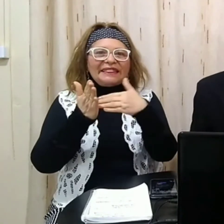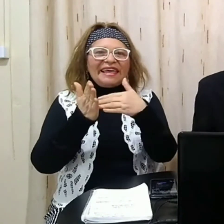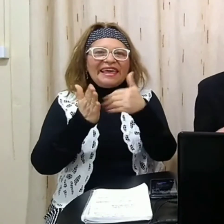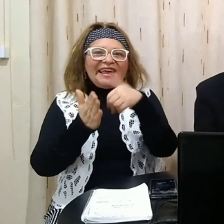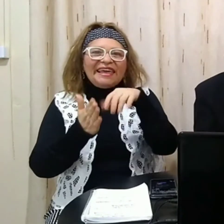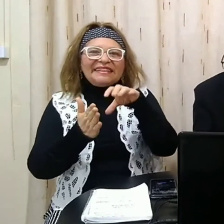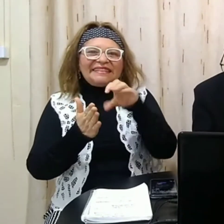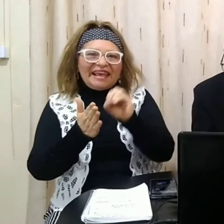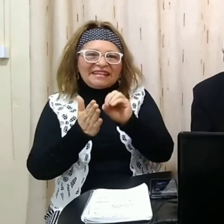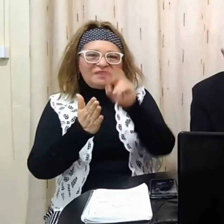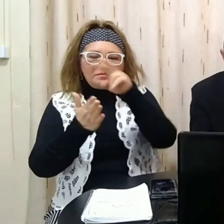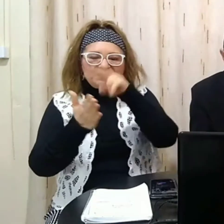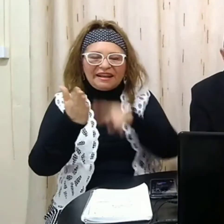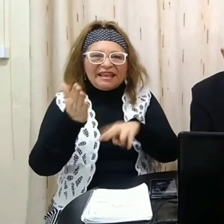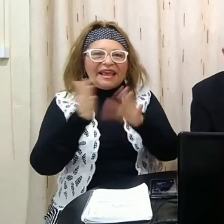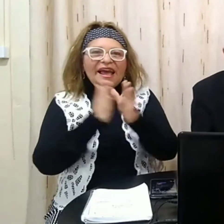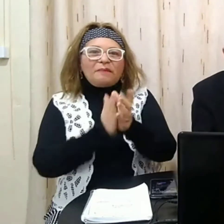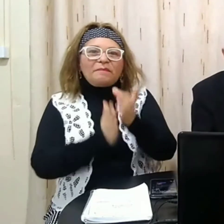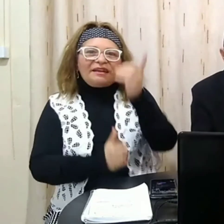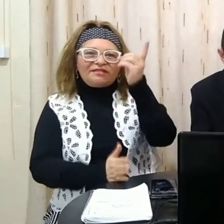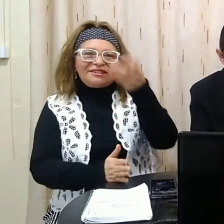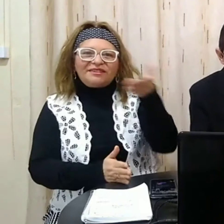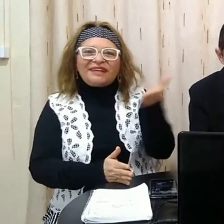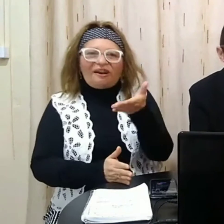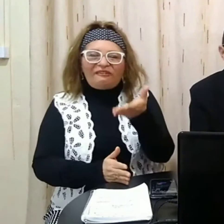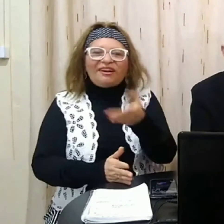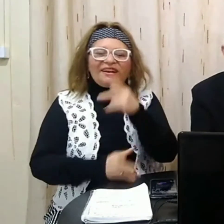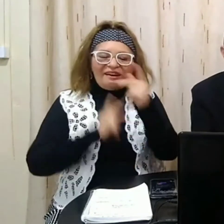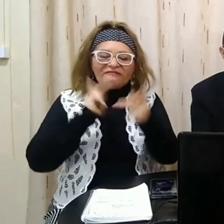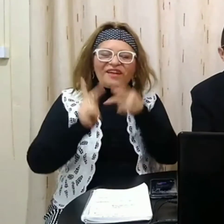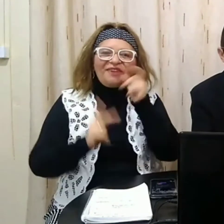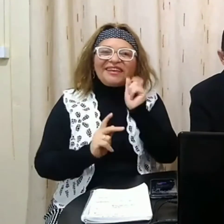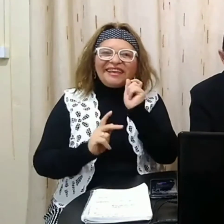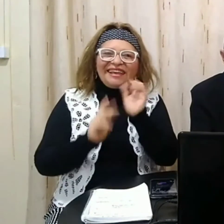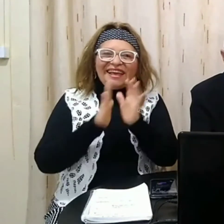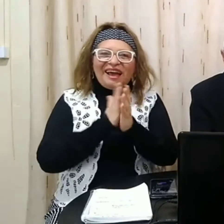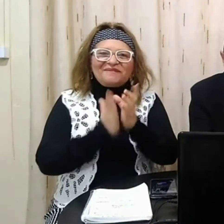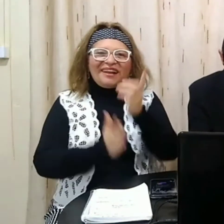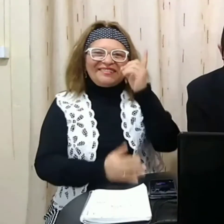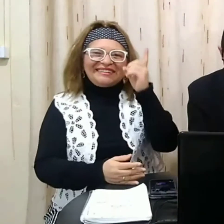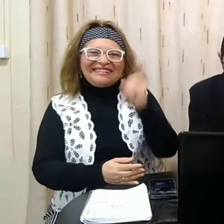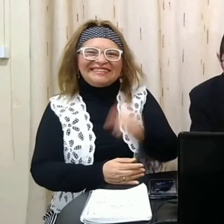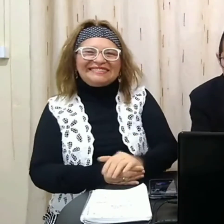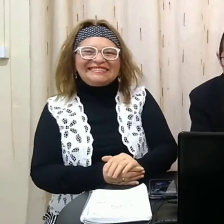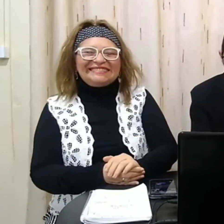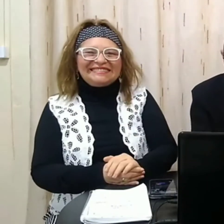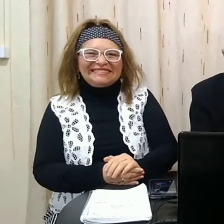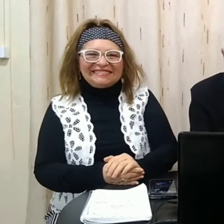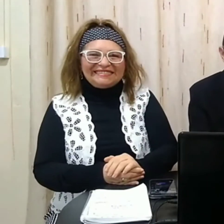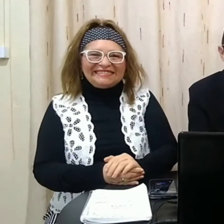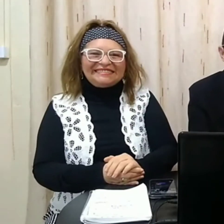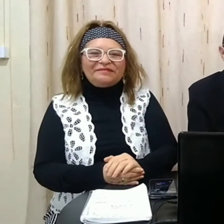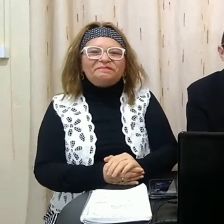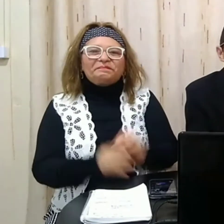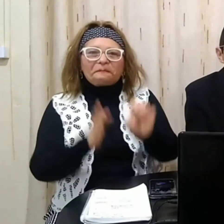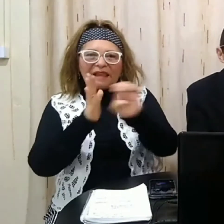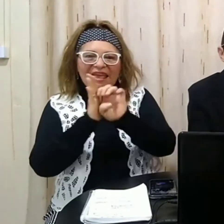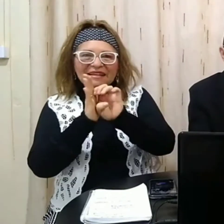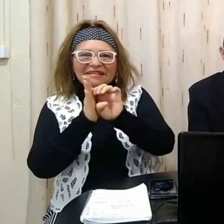Êxodo 32, versos 1 a 10, nos diz desta maneira a palavra do nosso Deus.